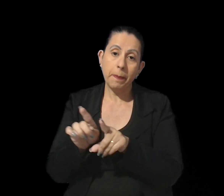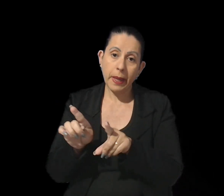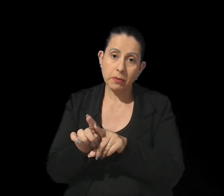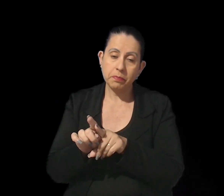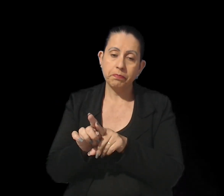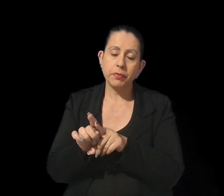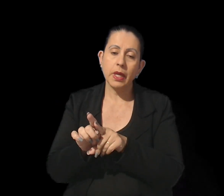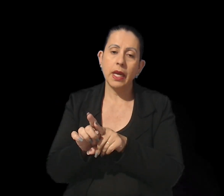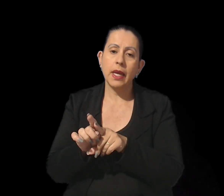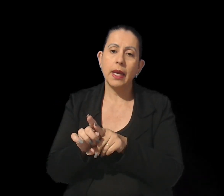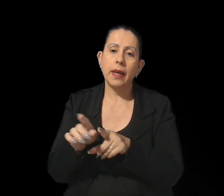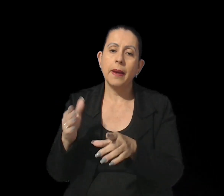também